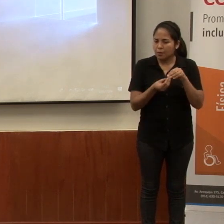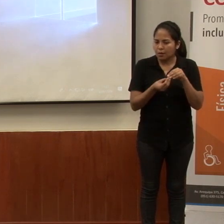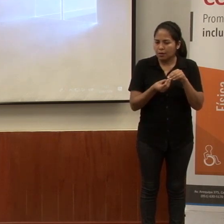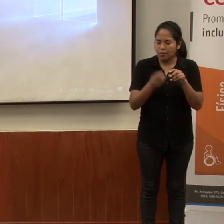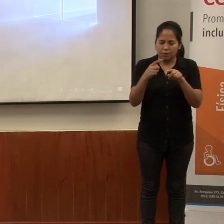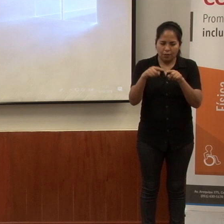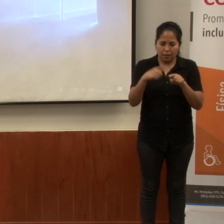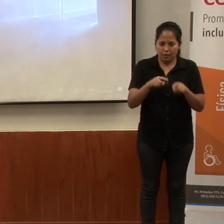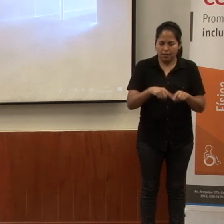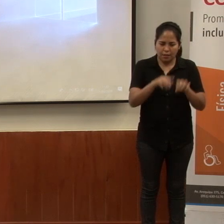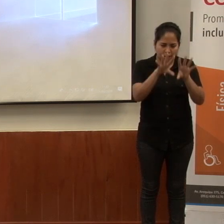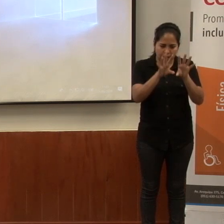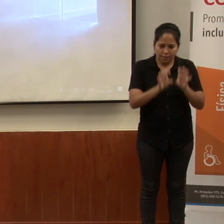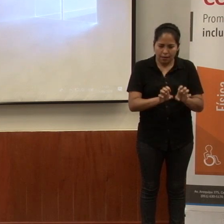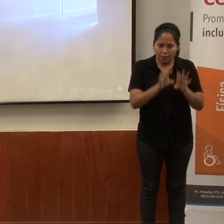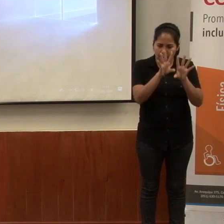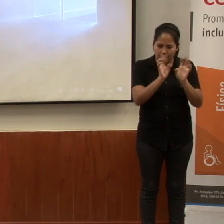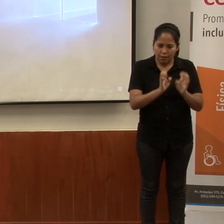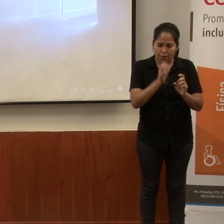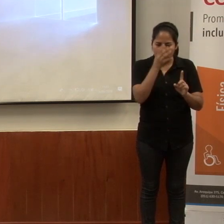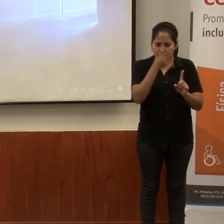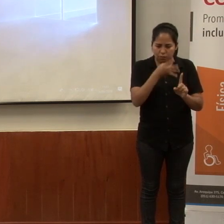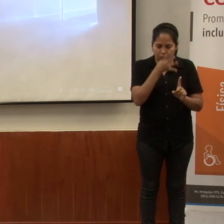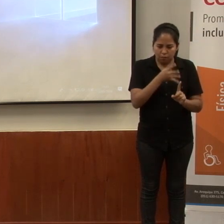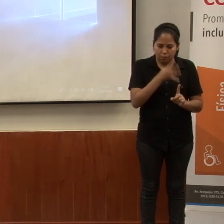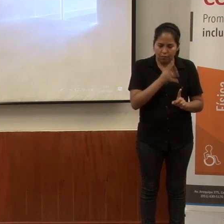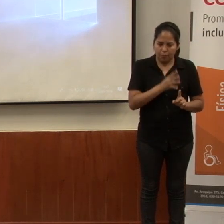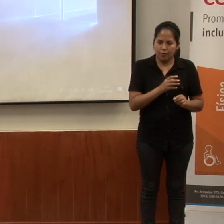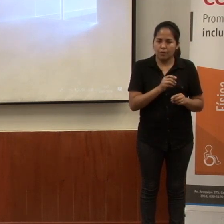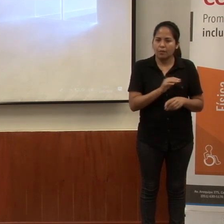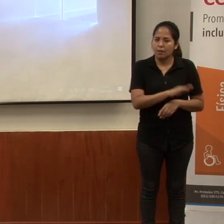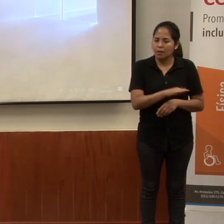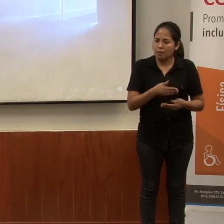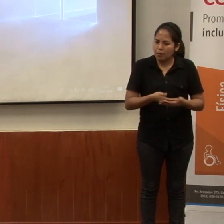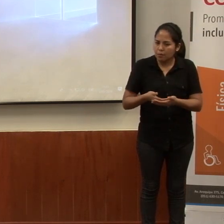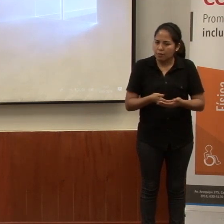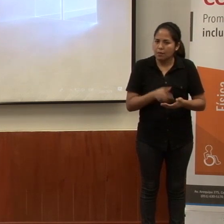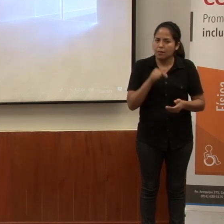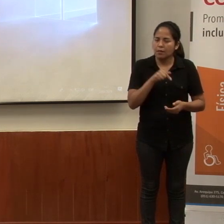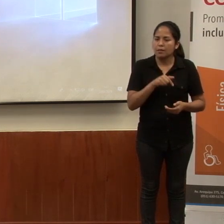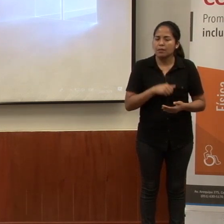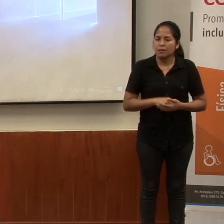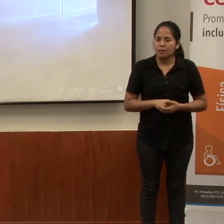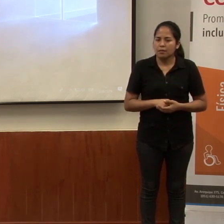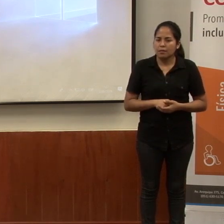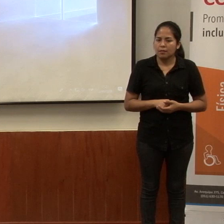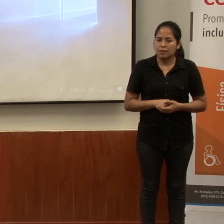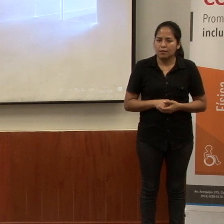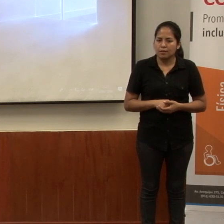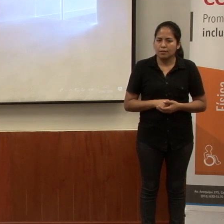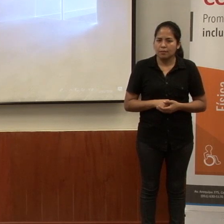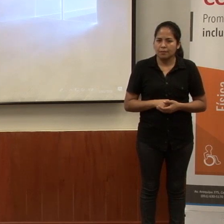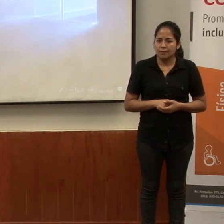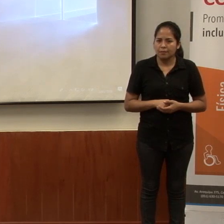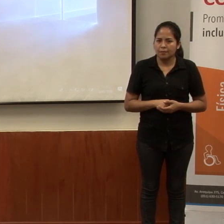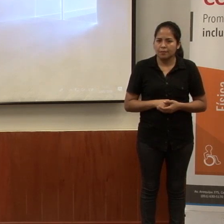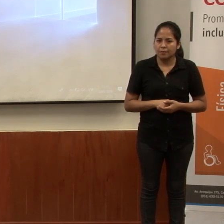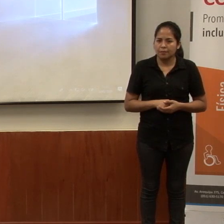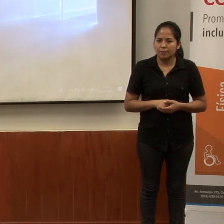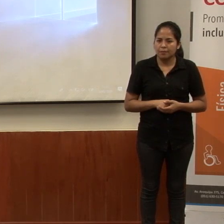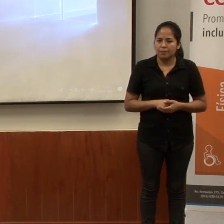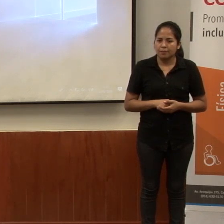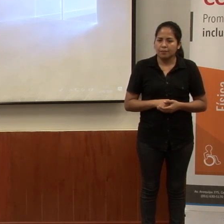sepsis neonatal, o sea, infección generalizada en el menor de 28 días, y ictericia, cuando se pinta de